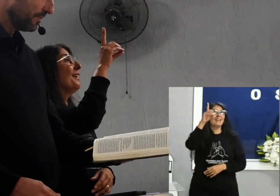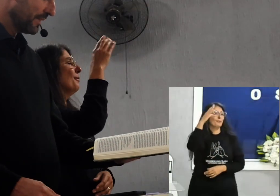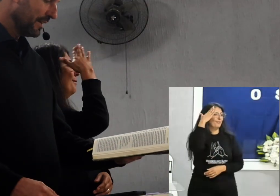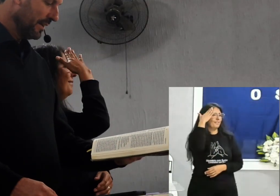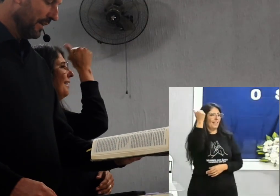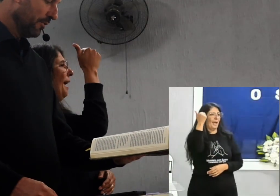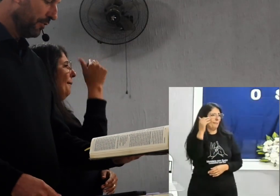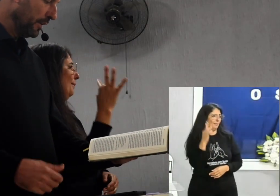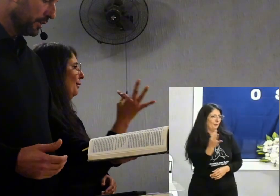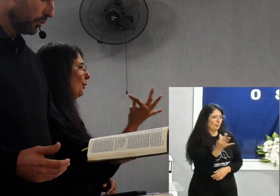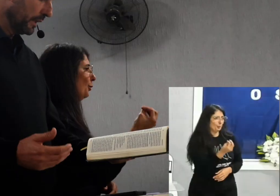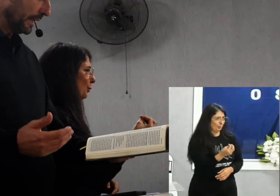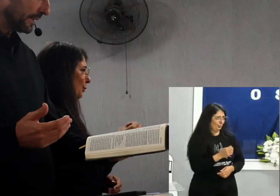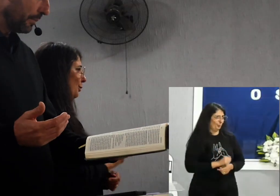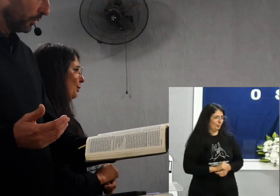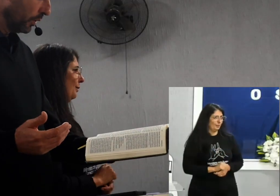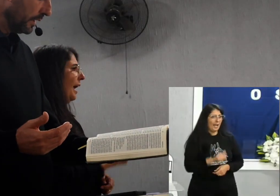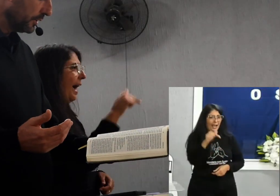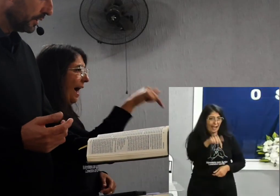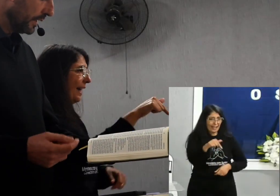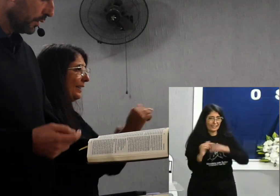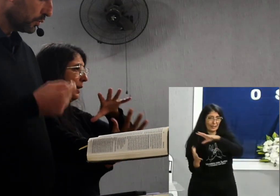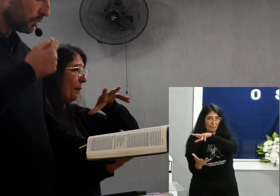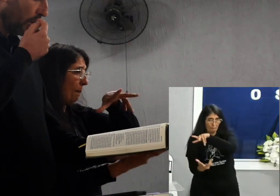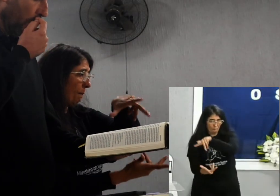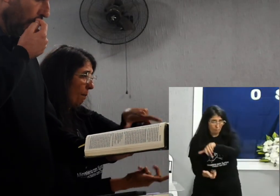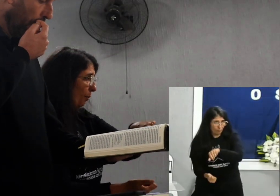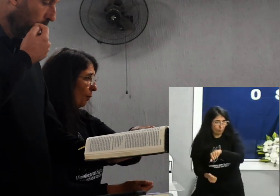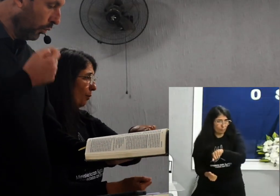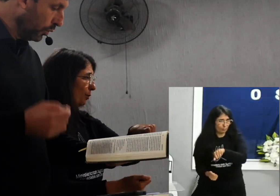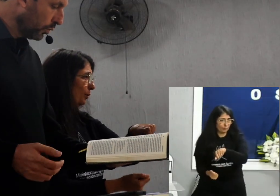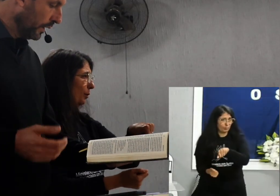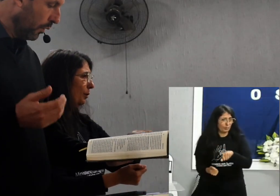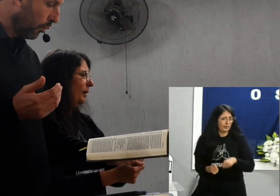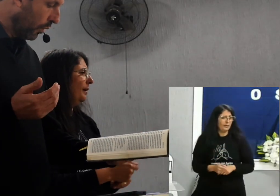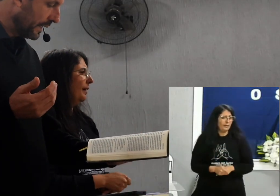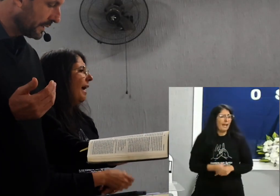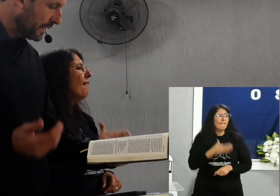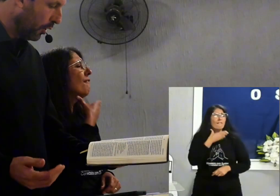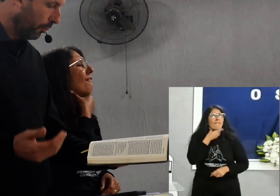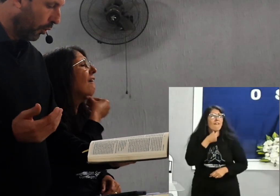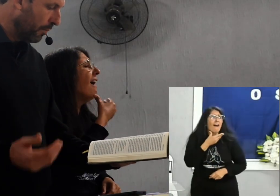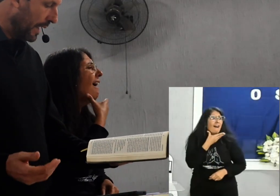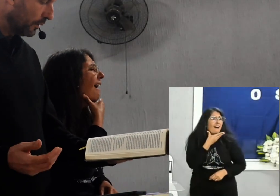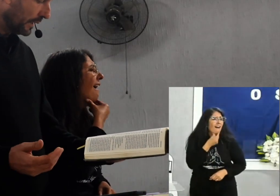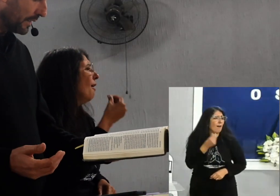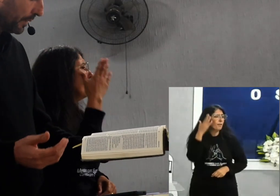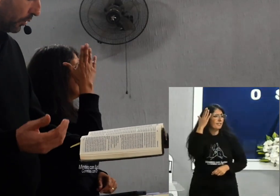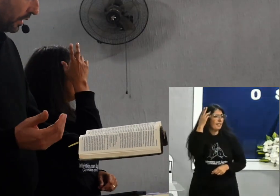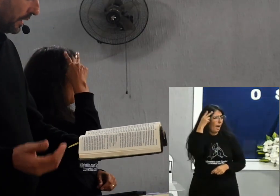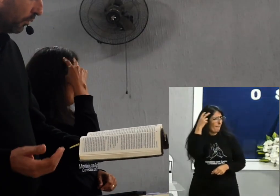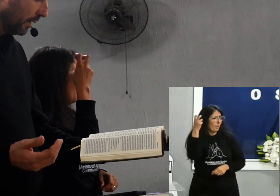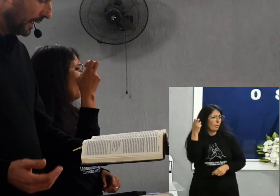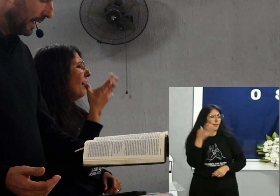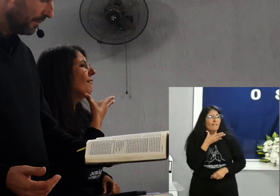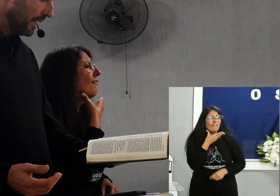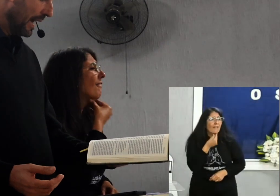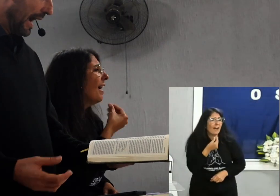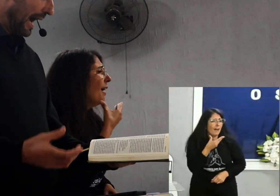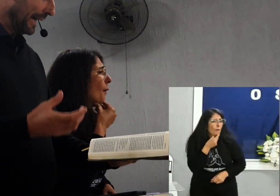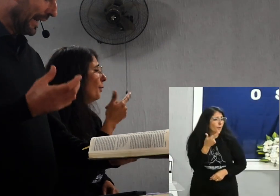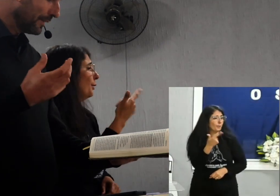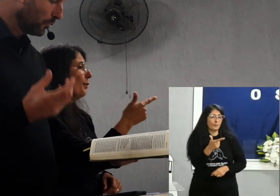mundo? Visto que na sabedoria de Deus, o mundo não o conheceu por meio da sabedoria